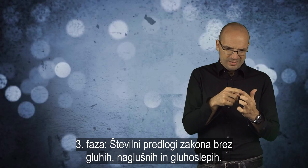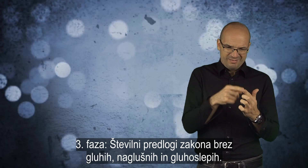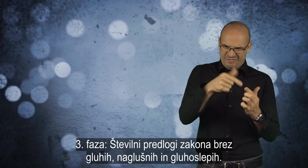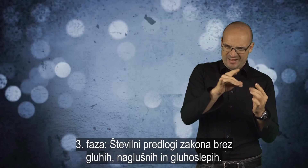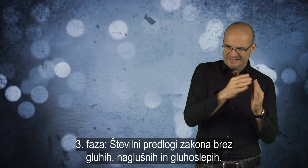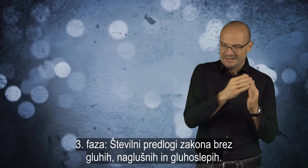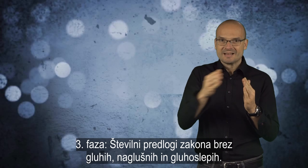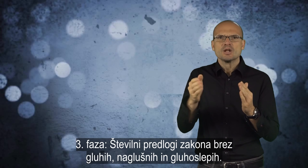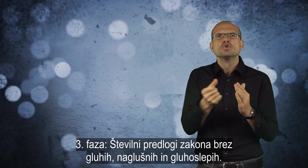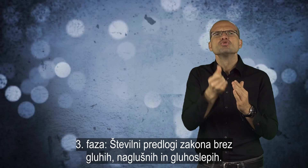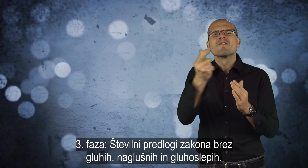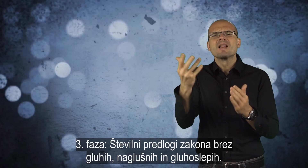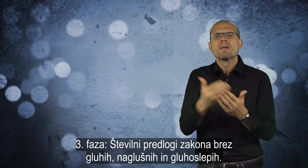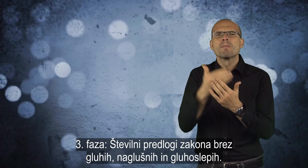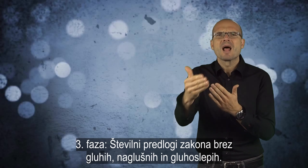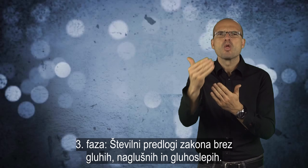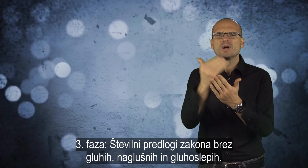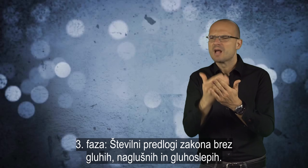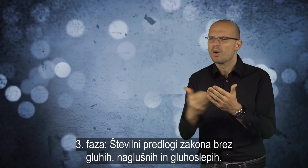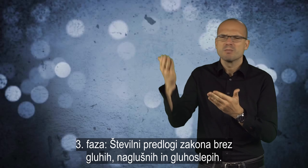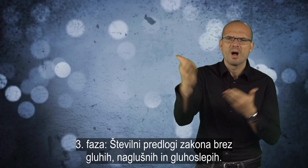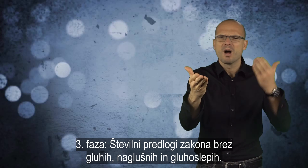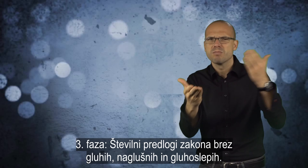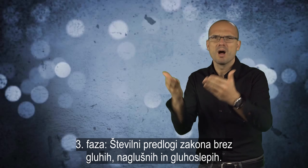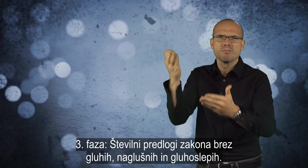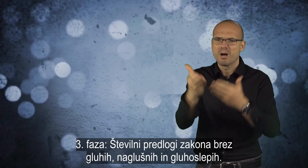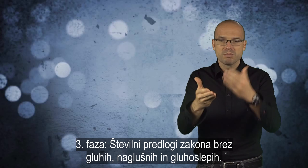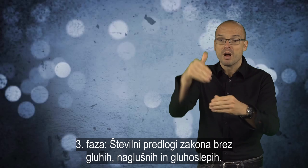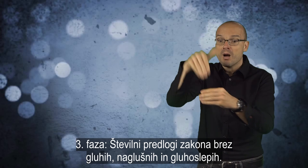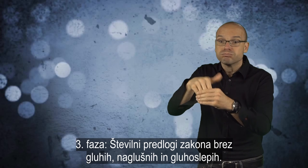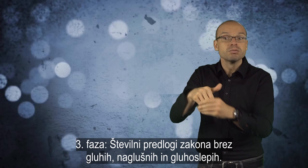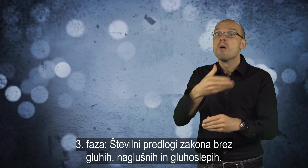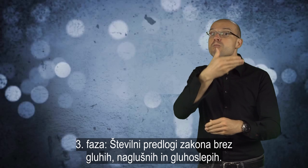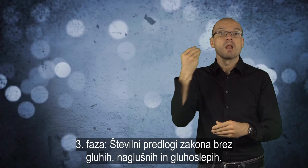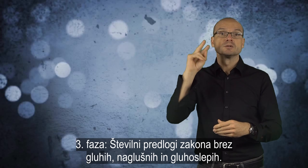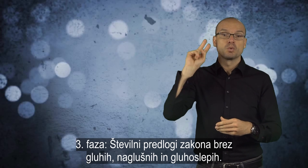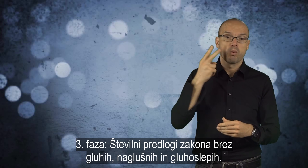Številni predlogi zakona brez gluhih, naglušnih in gluhoslepih.